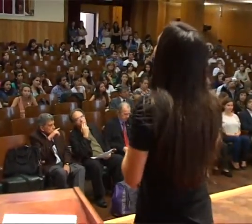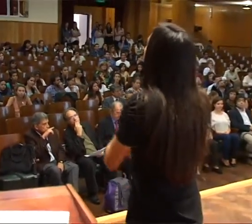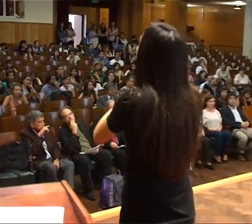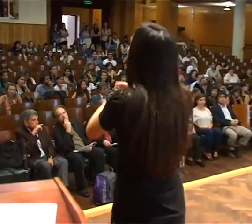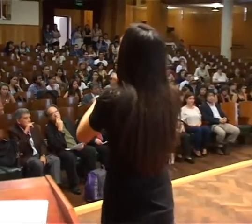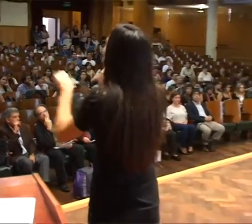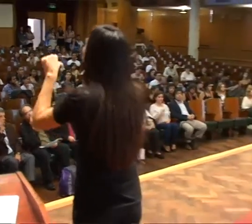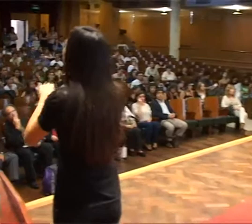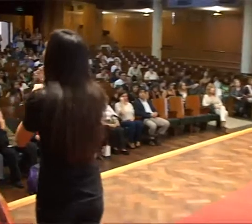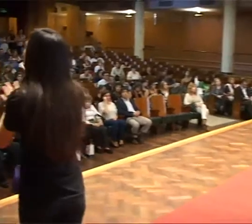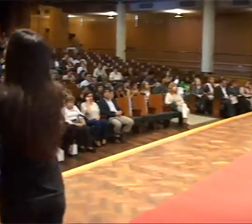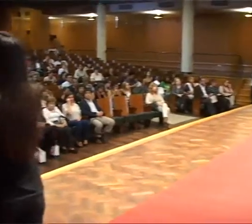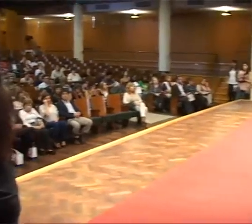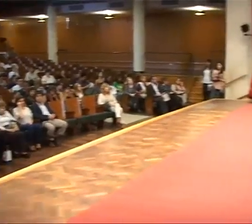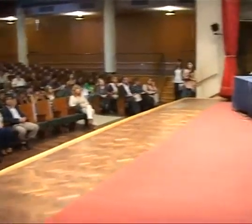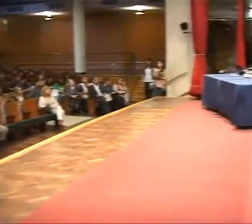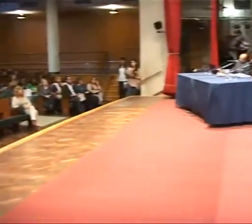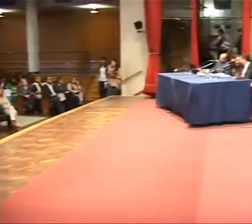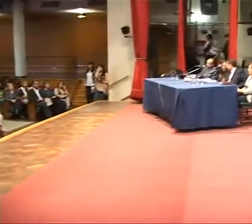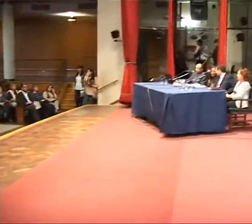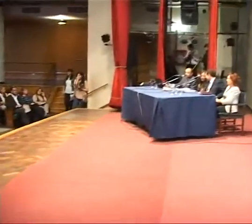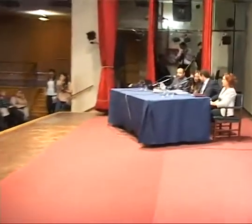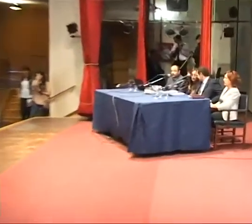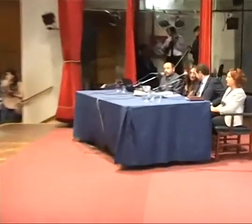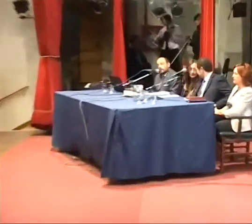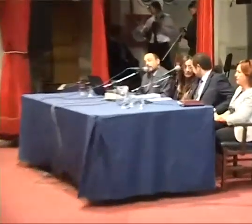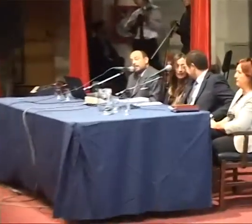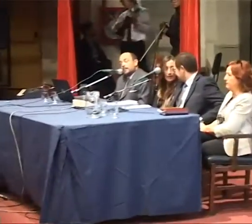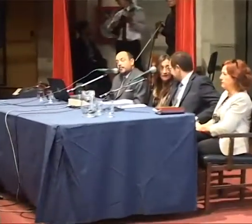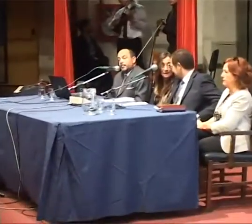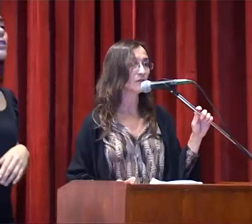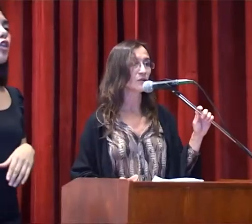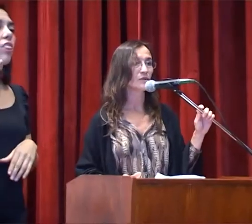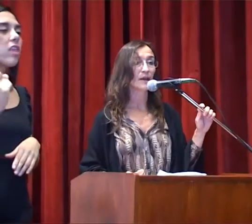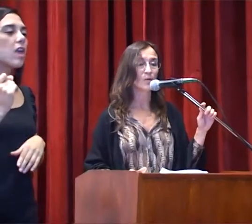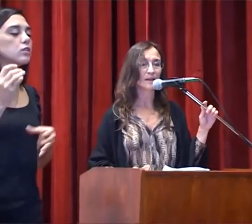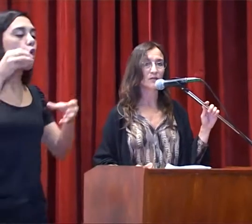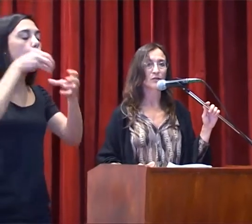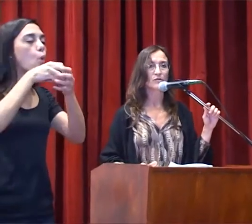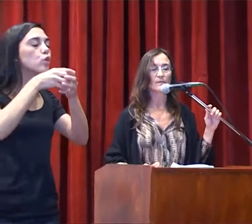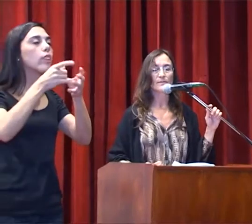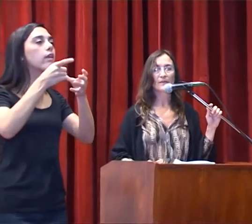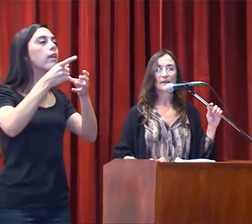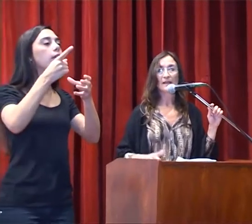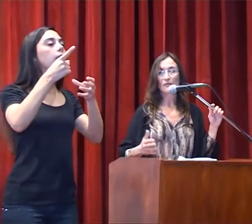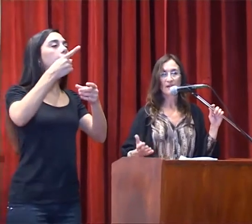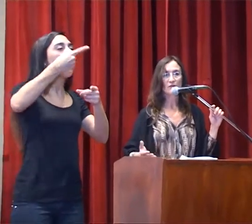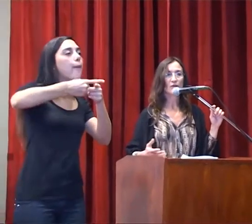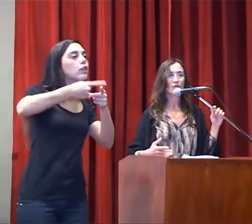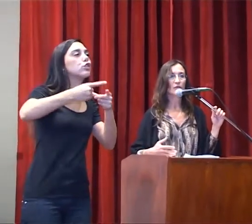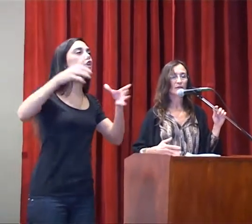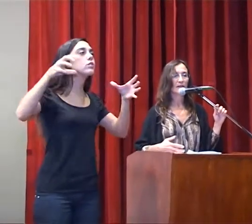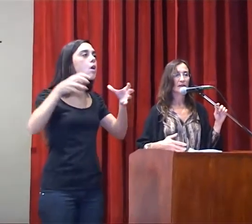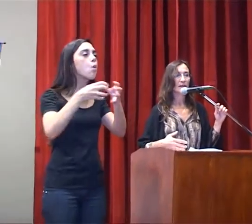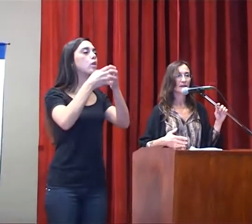son imprescindibles porque es allí donde, aún ingresando a la universidad, tenemos un nivel de desgranamiento en los primeros años